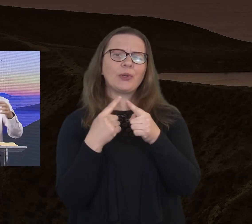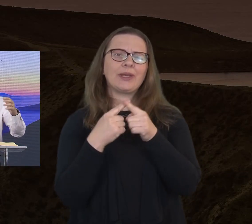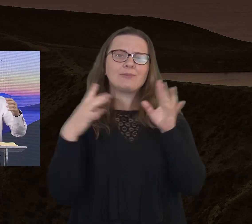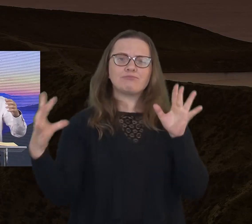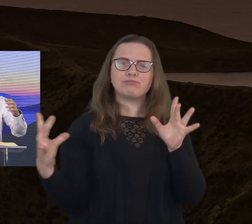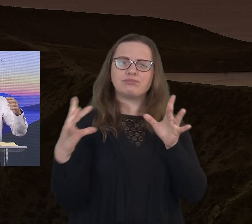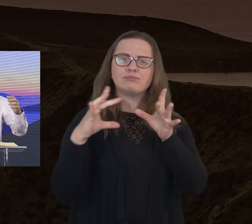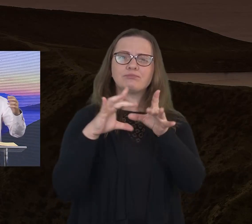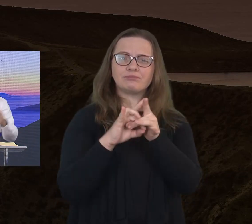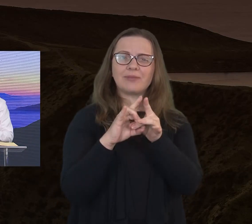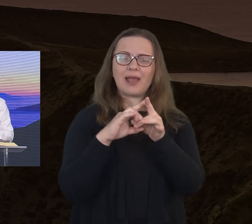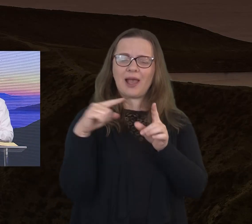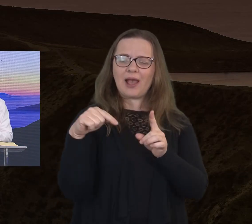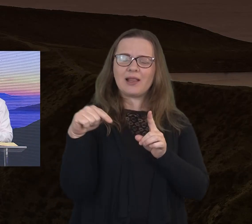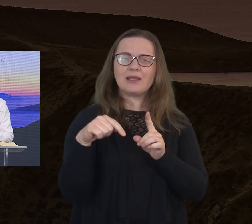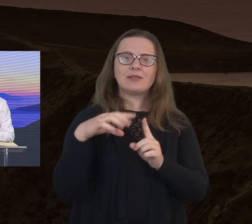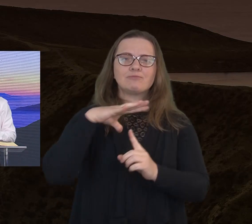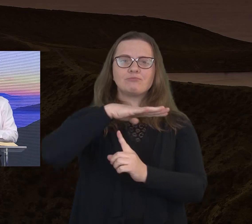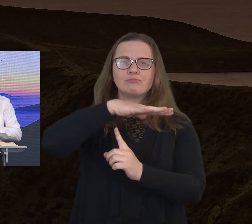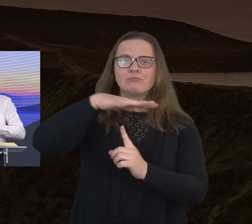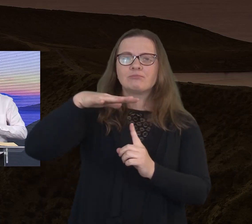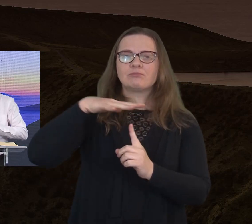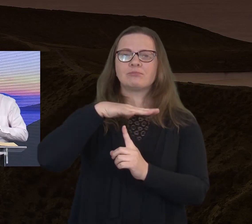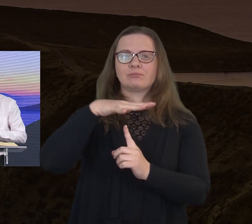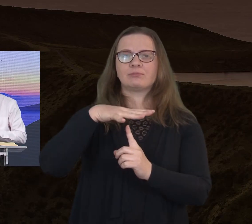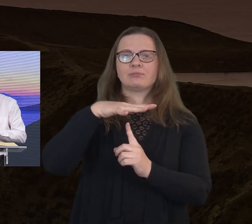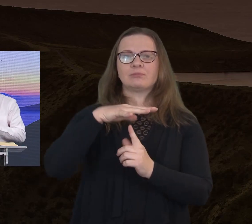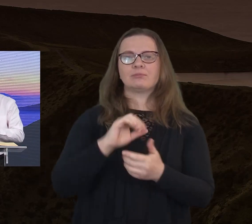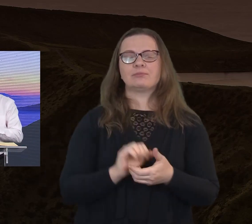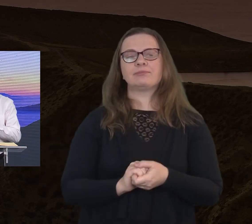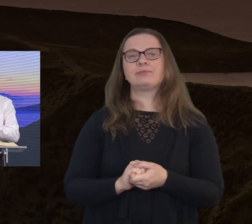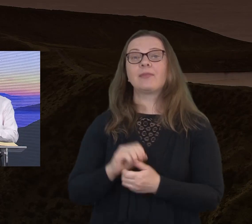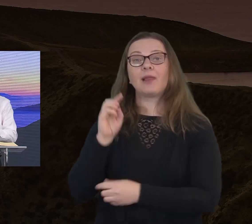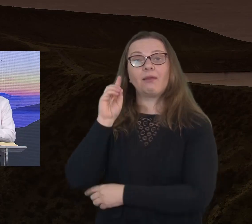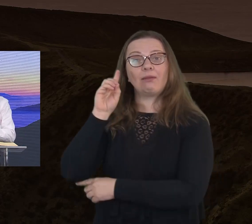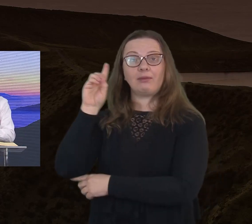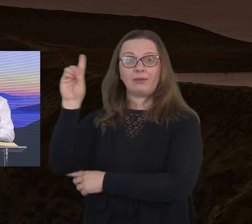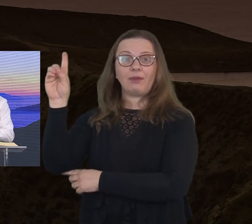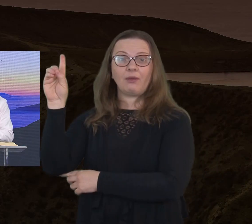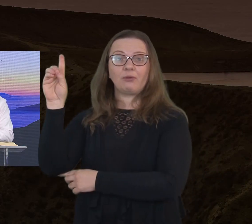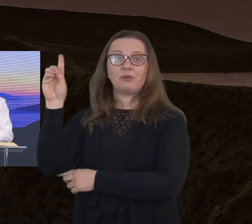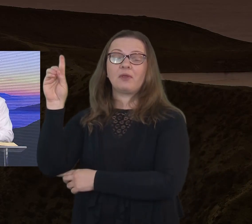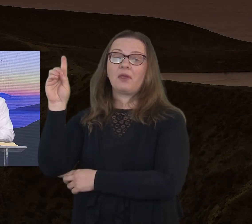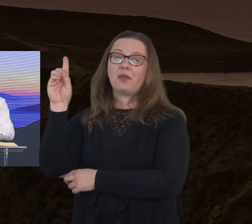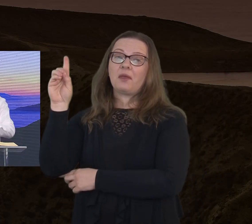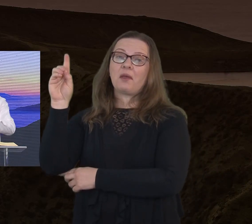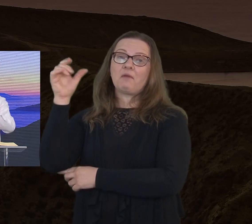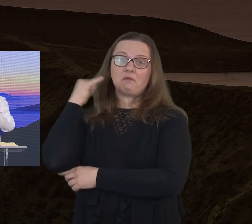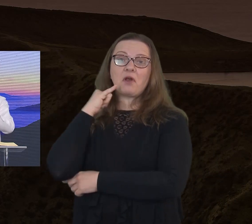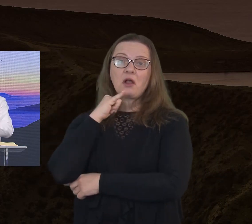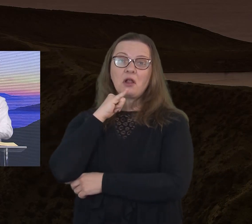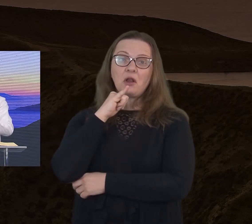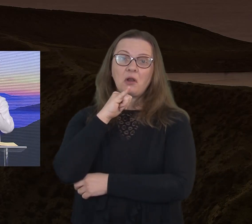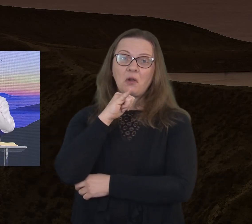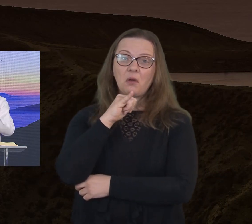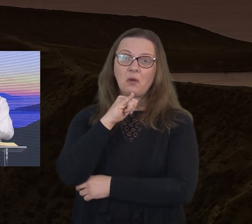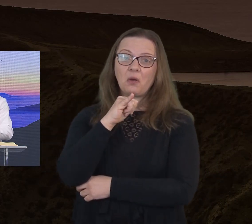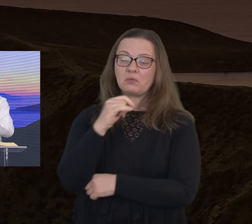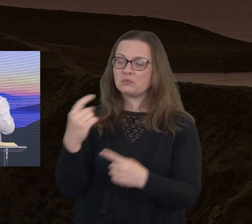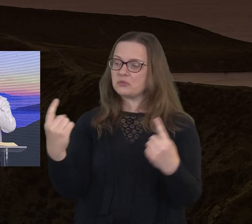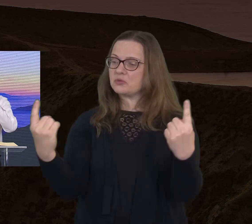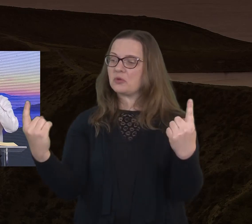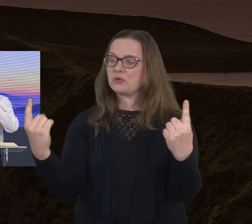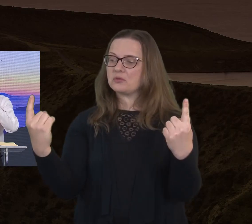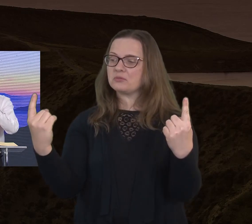né, que é o cabeça de tudo. Então, Deus quis dizer para Adão e Eva: esse ponto, essa